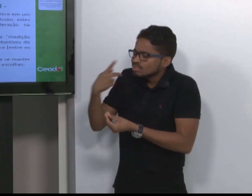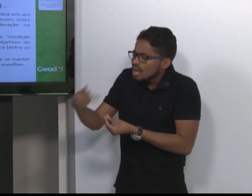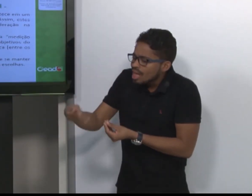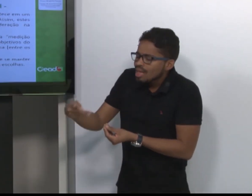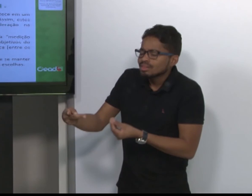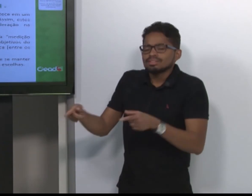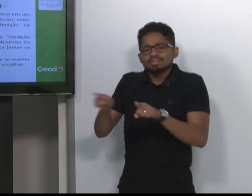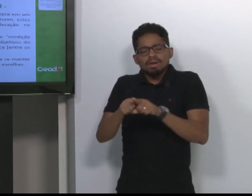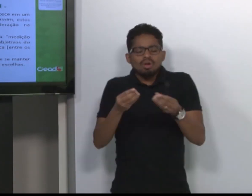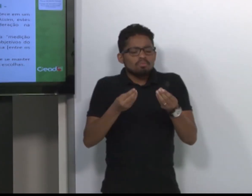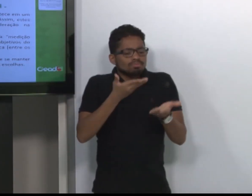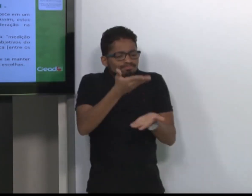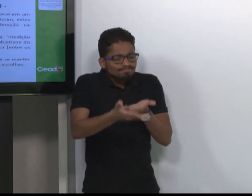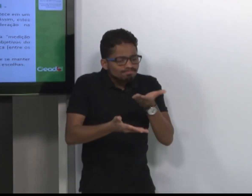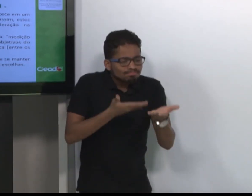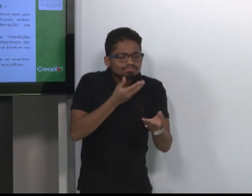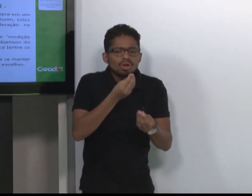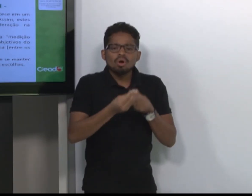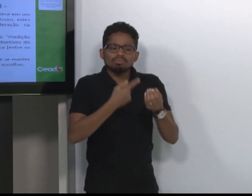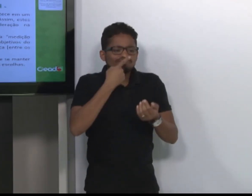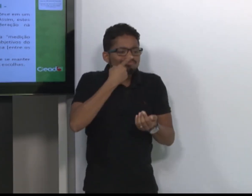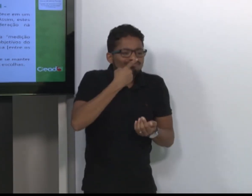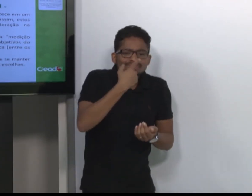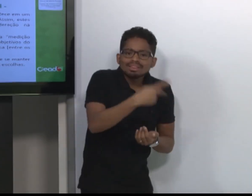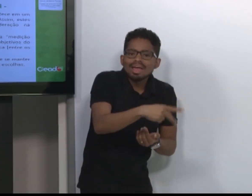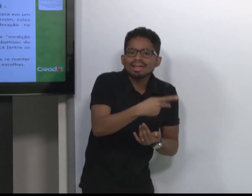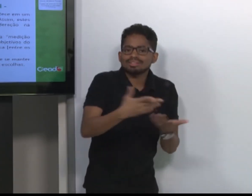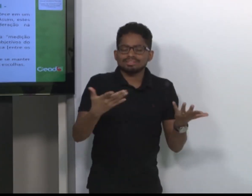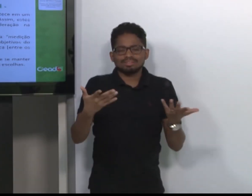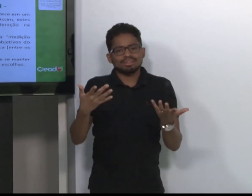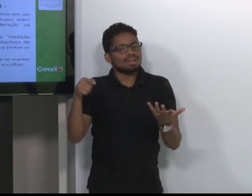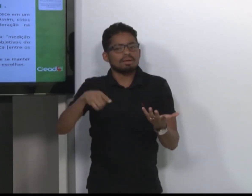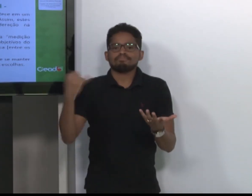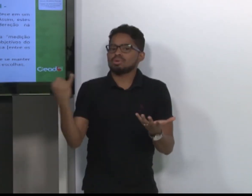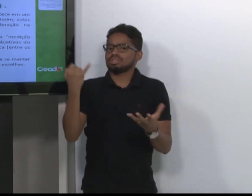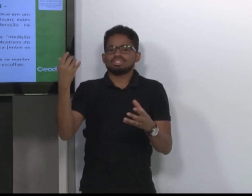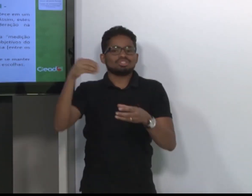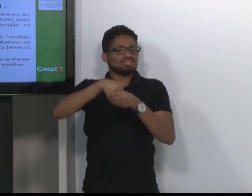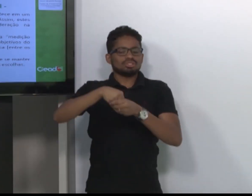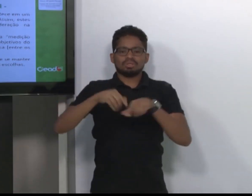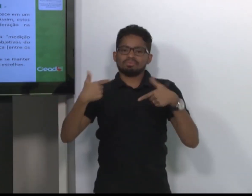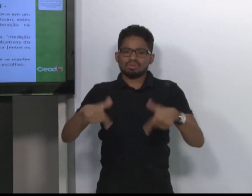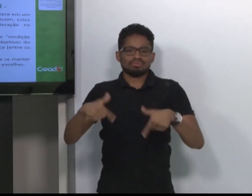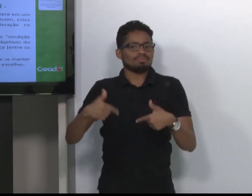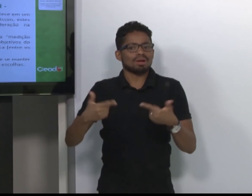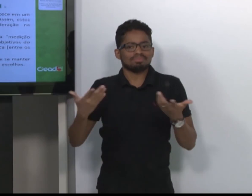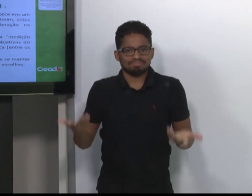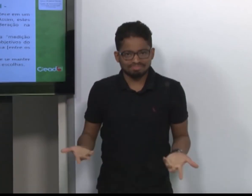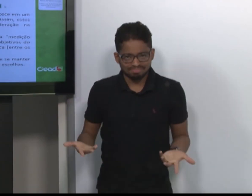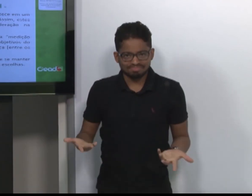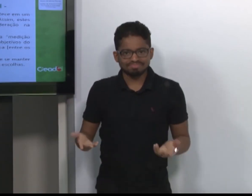haja uma afinidade, uma intimidade entre o intérprete e essas culturas para desenvolver o seu trabalho.